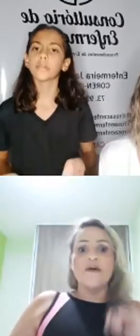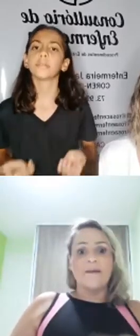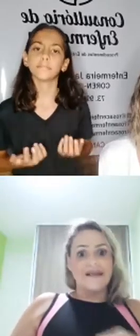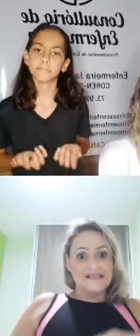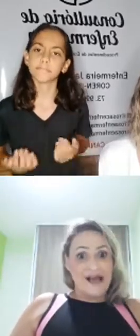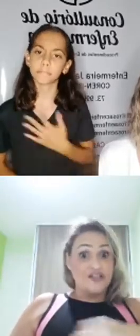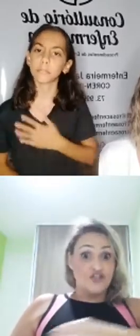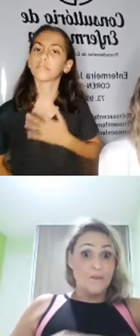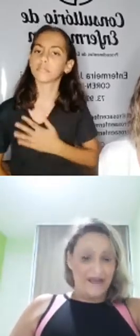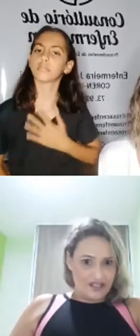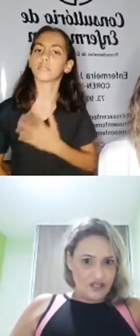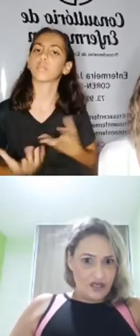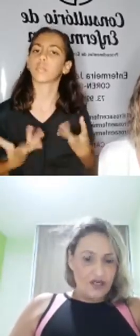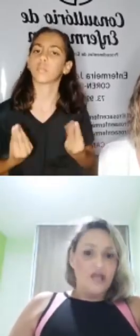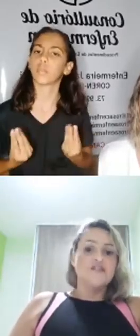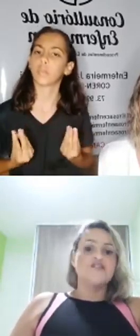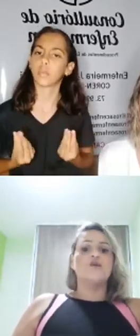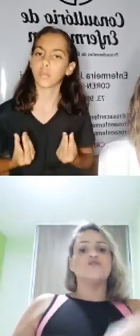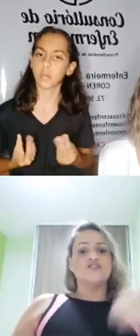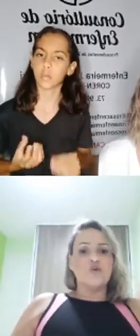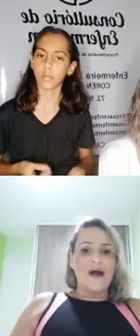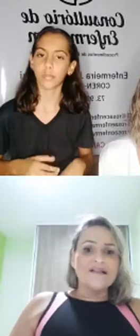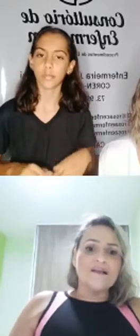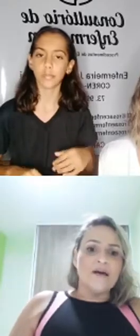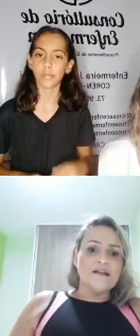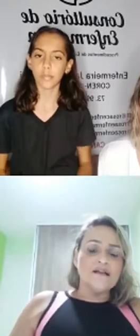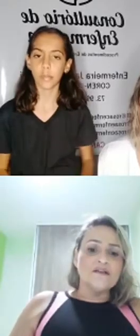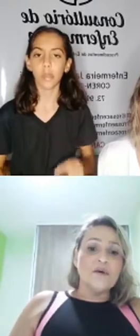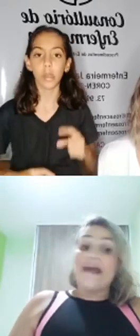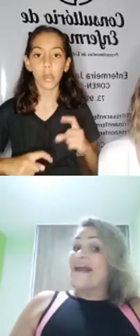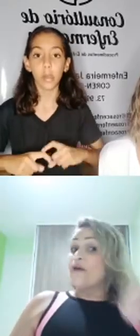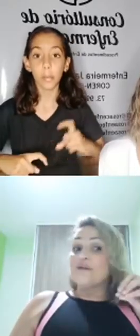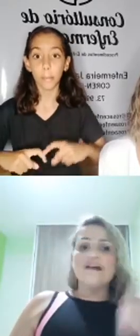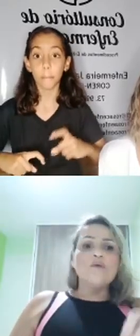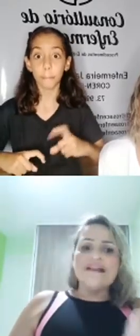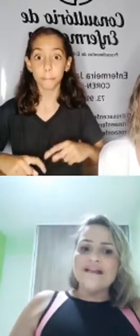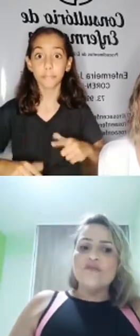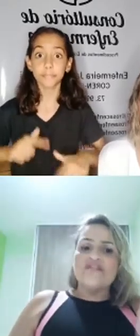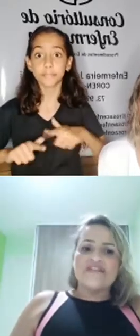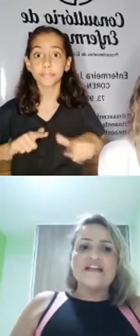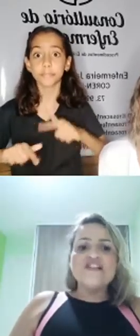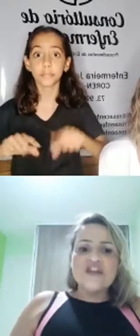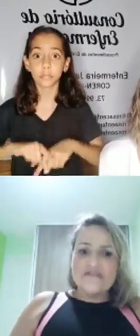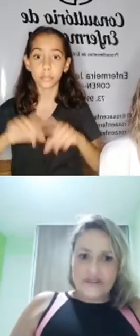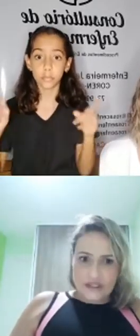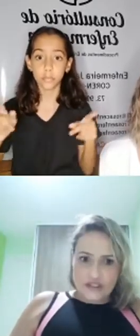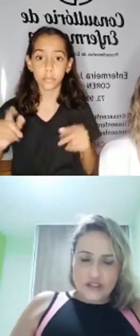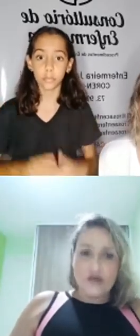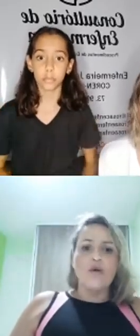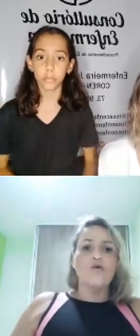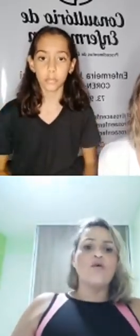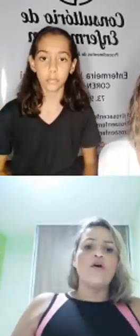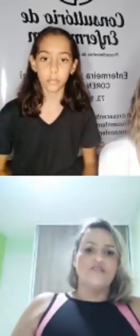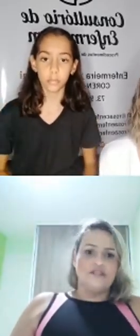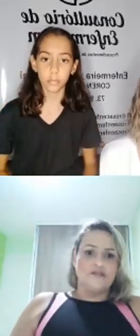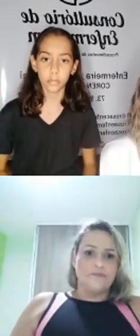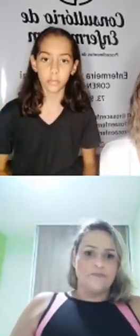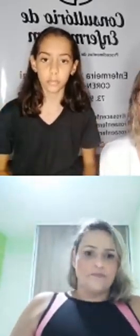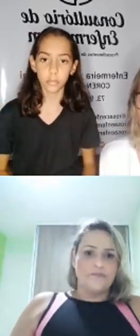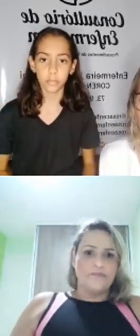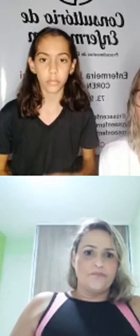porque apesar de médica, de continuar trabalhando, eu não lido frente a frente com o